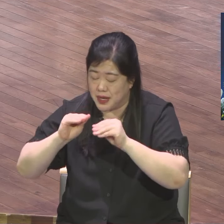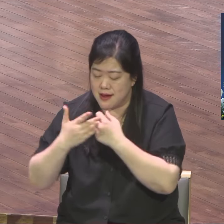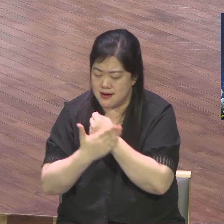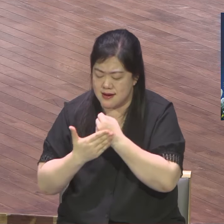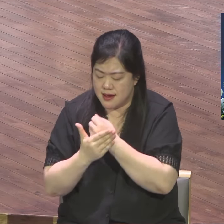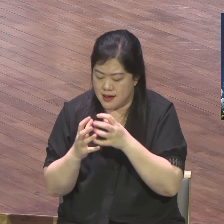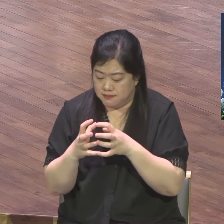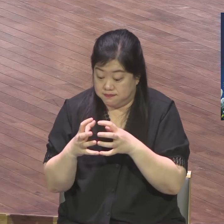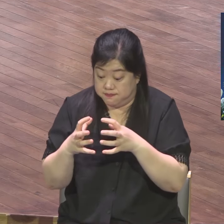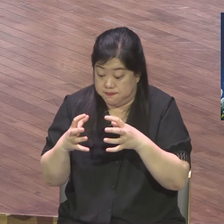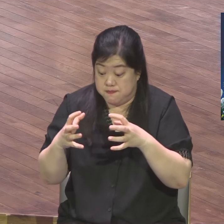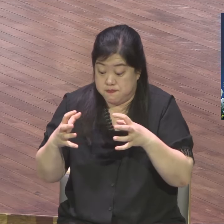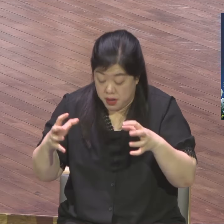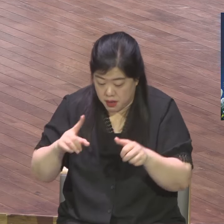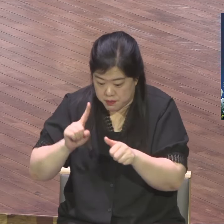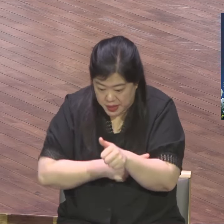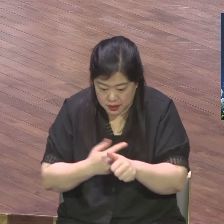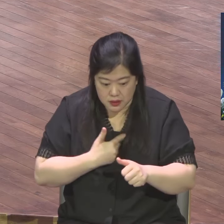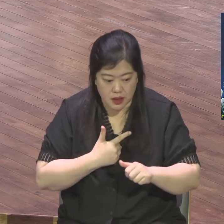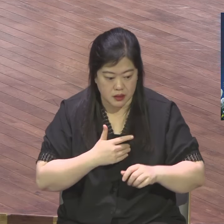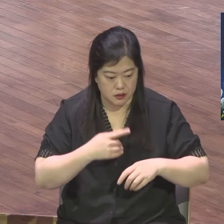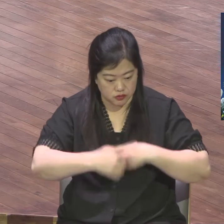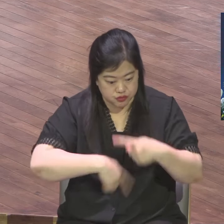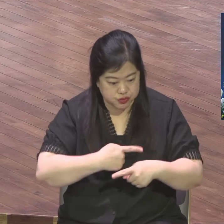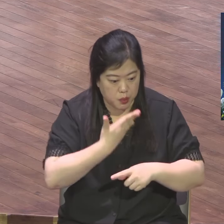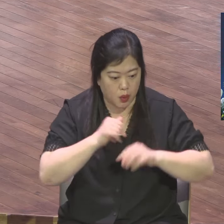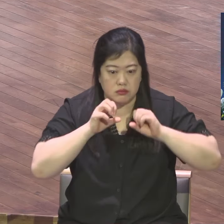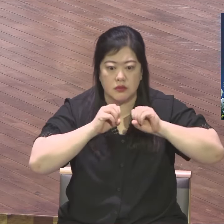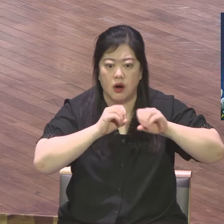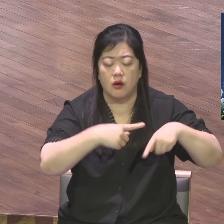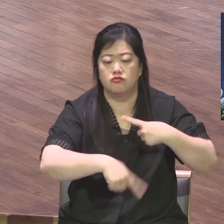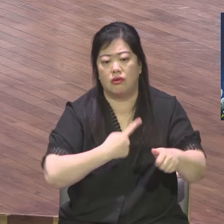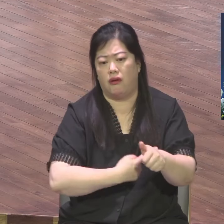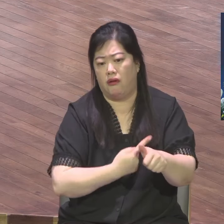나를 통제하는 이 체험해야지.